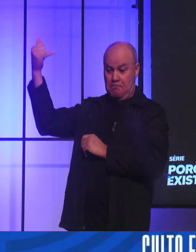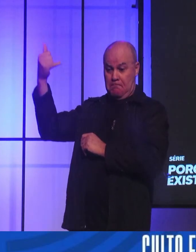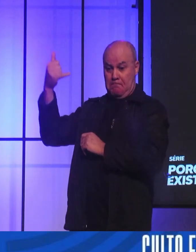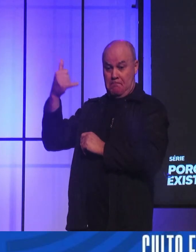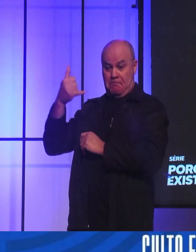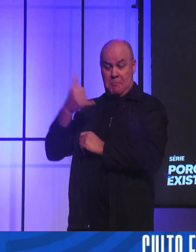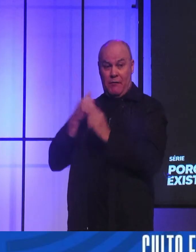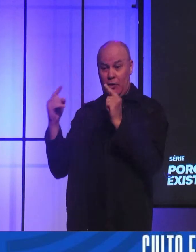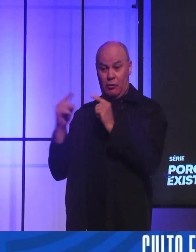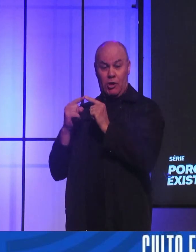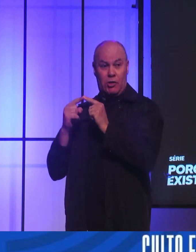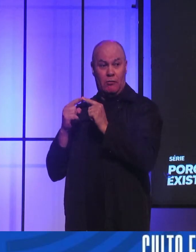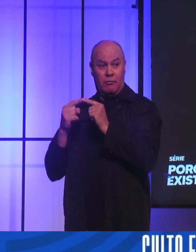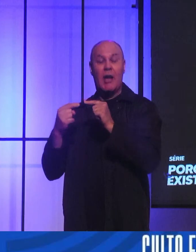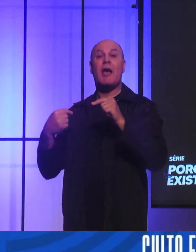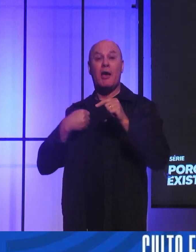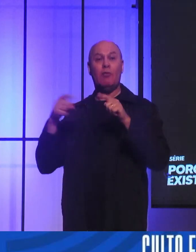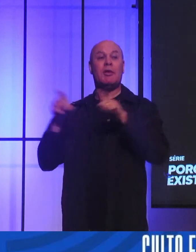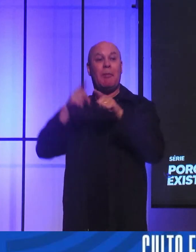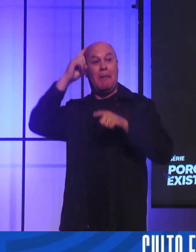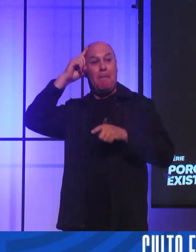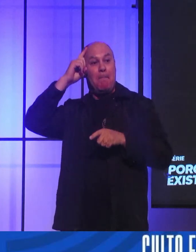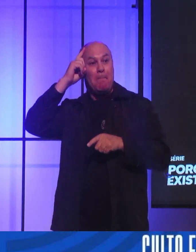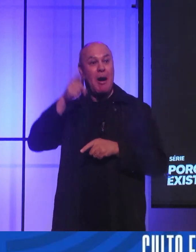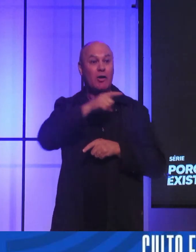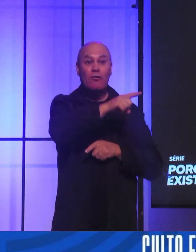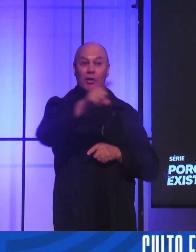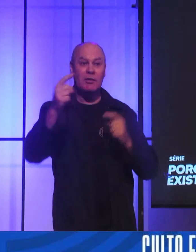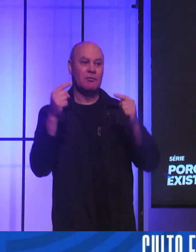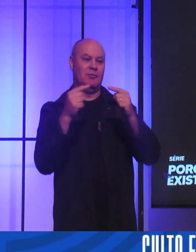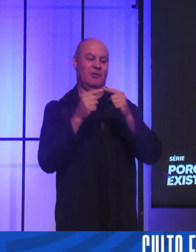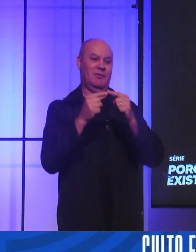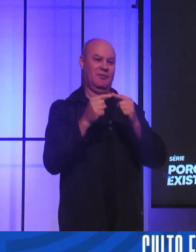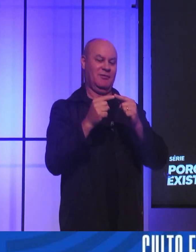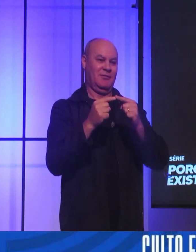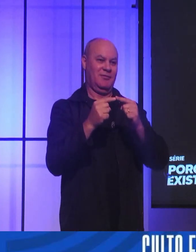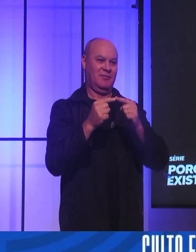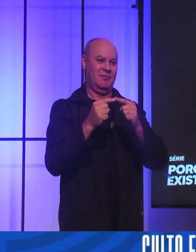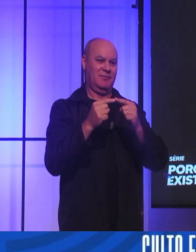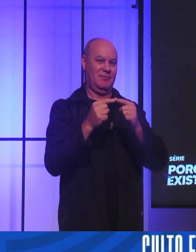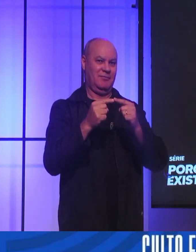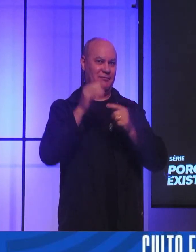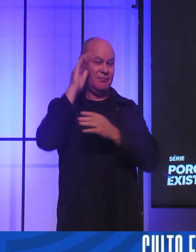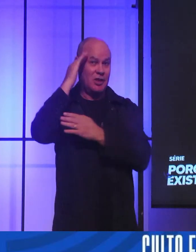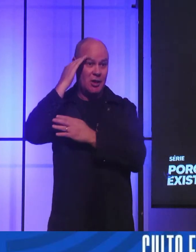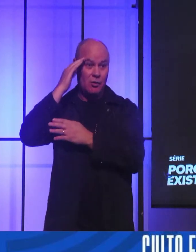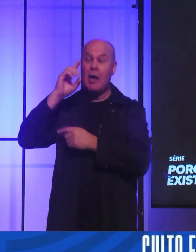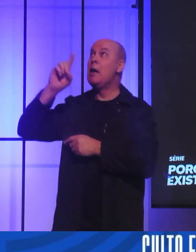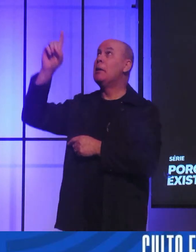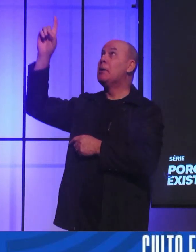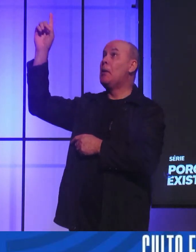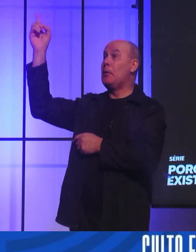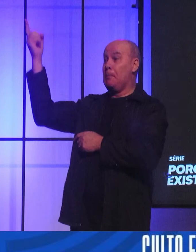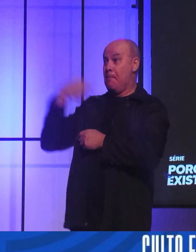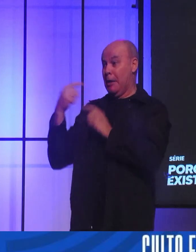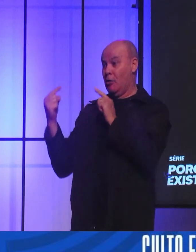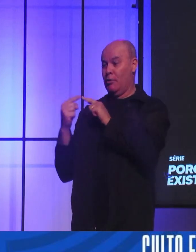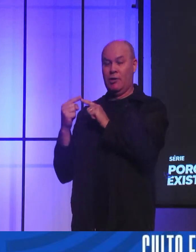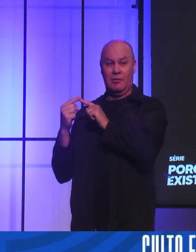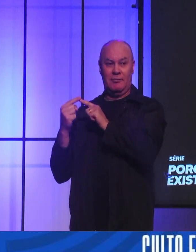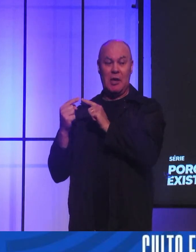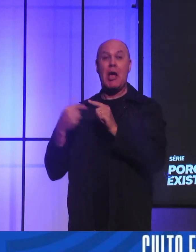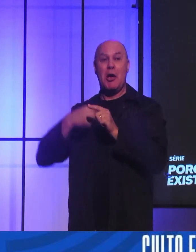dei para eles uma missão. Se você é um crente em Jesus, se você conhece a